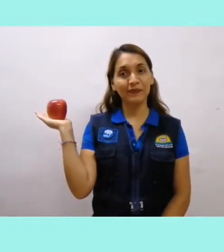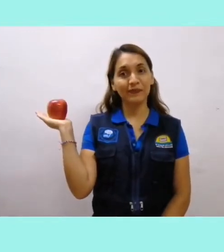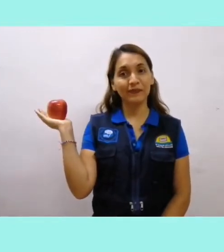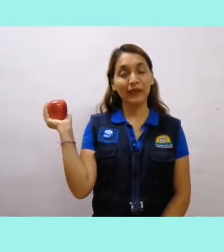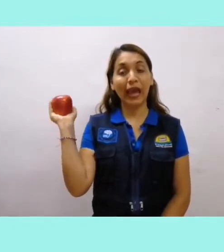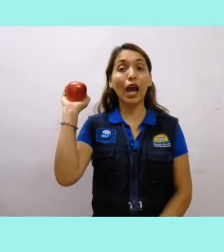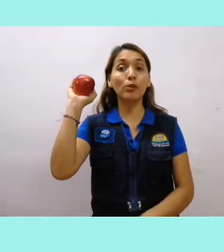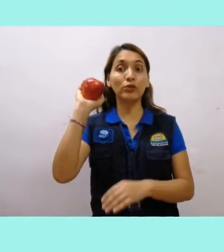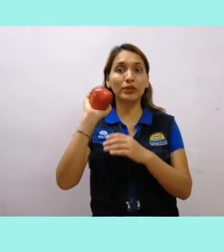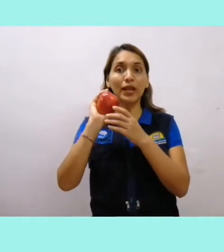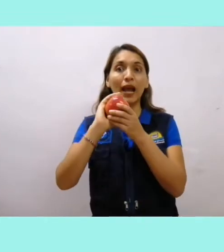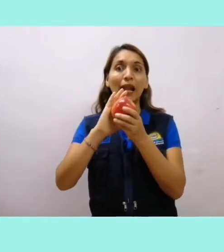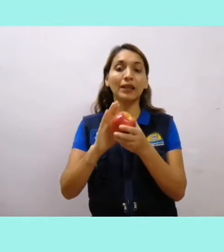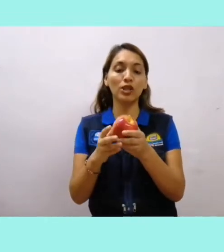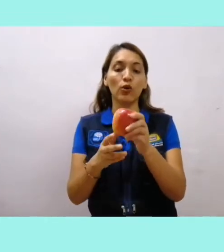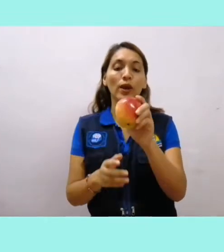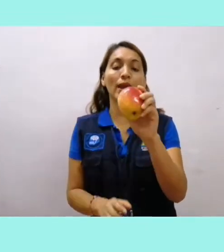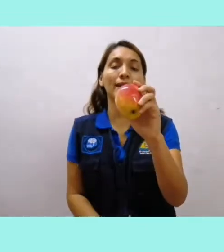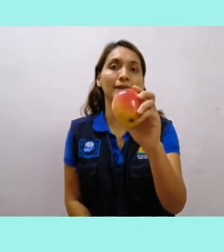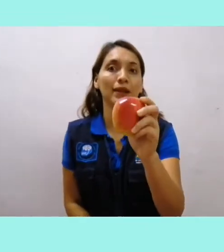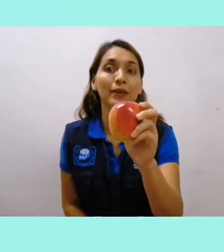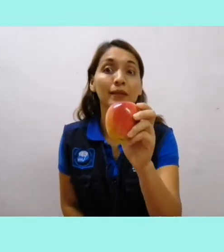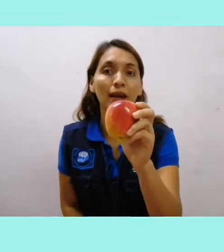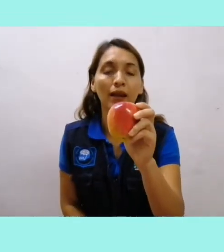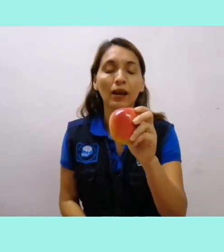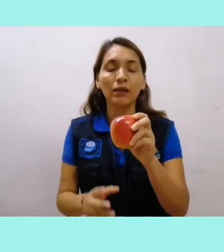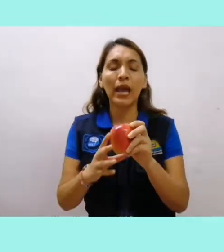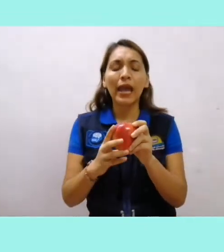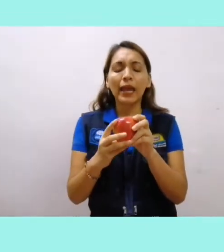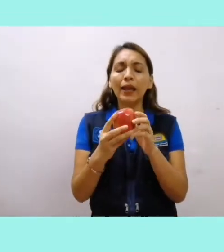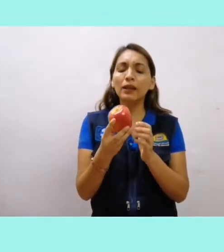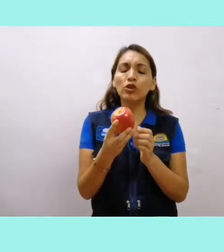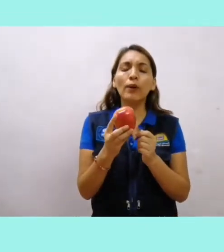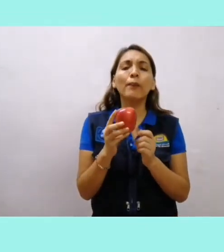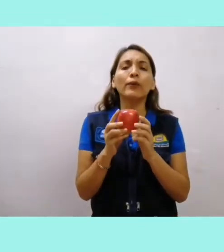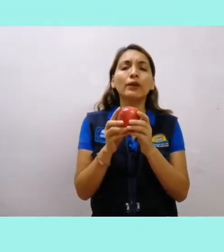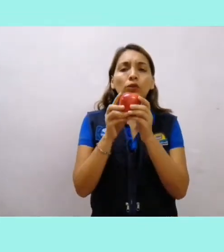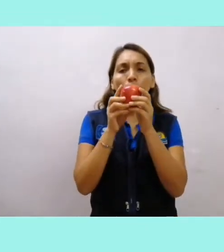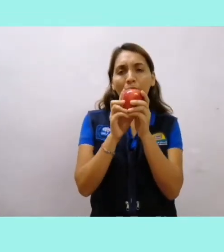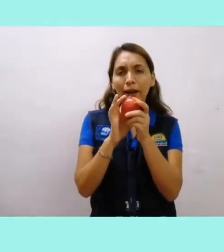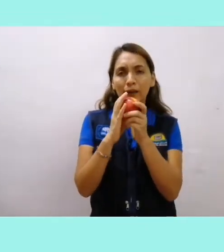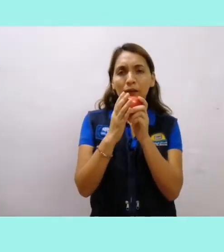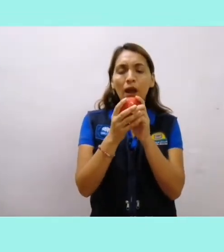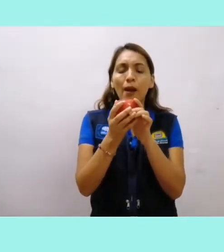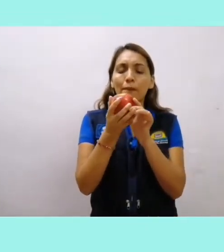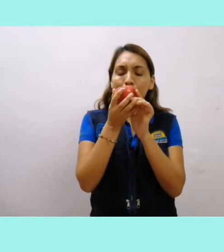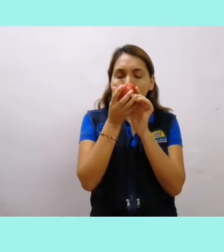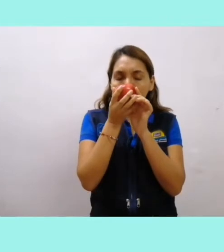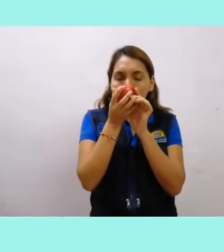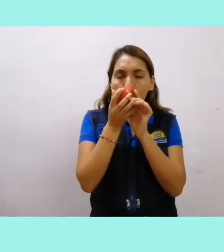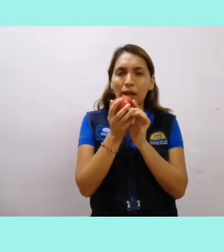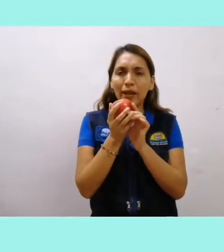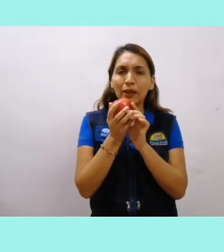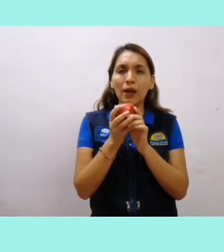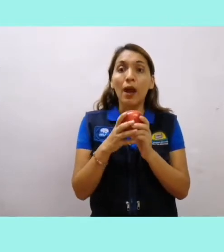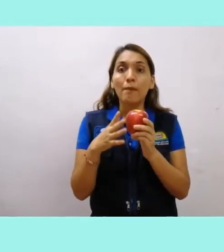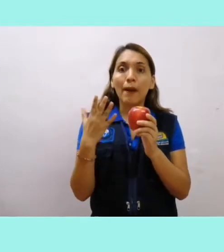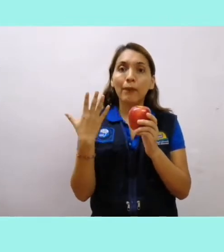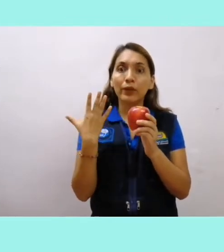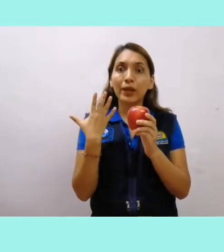Al mostrar al niño Esta manzana El niño va a poder tocar Va a poder oler Va a poder